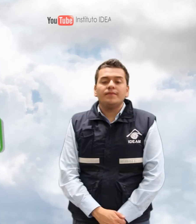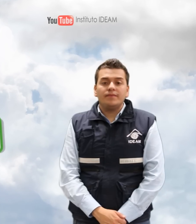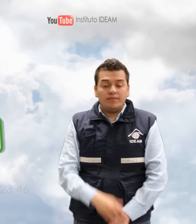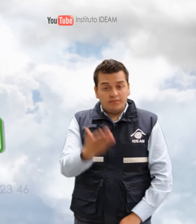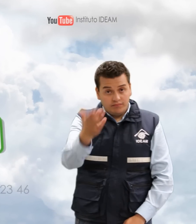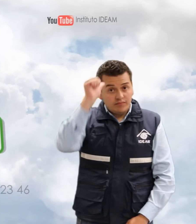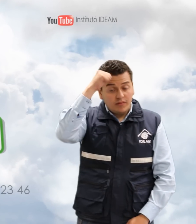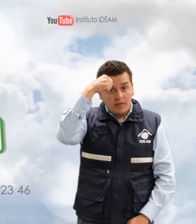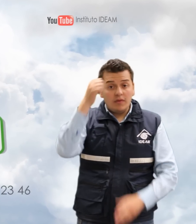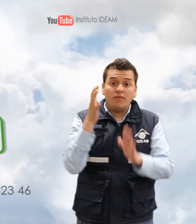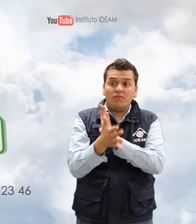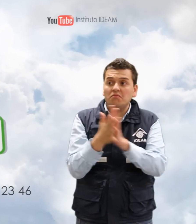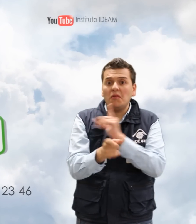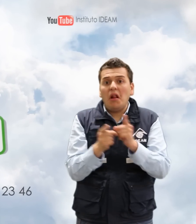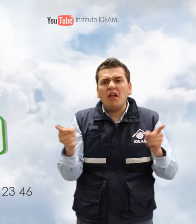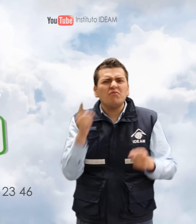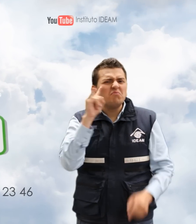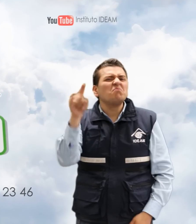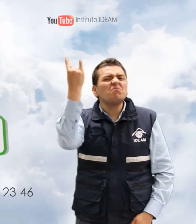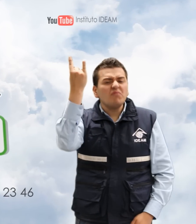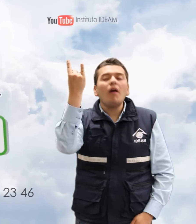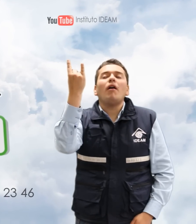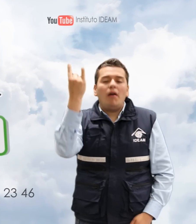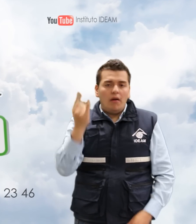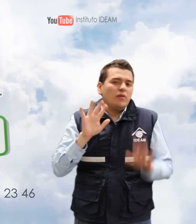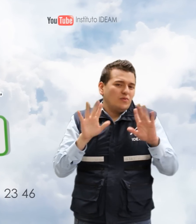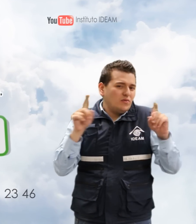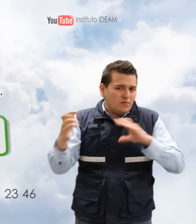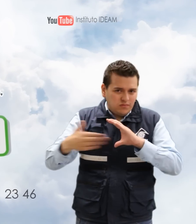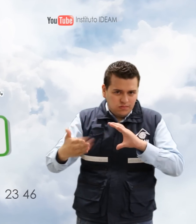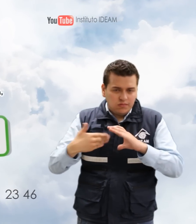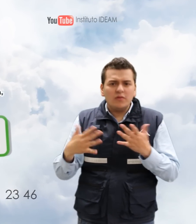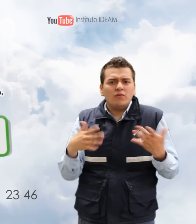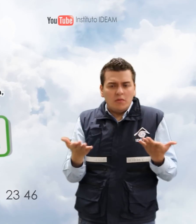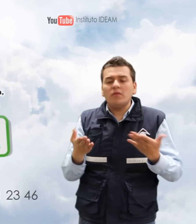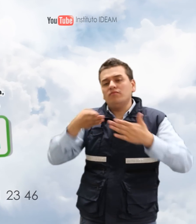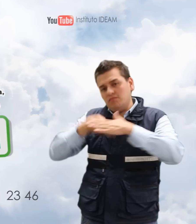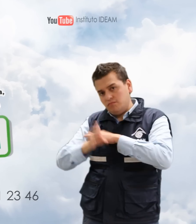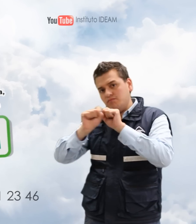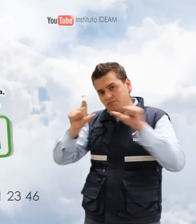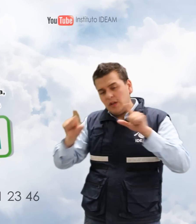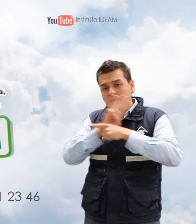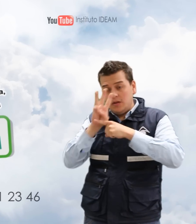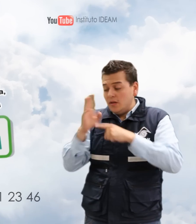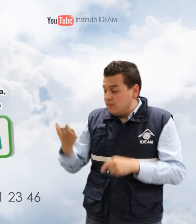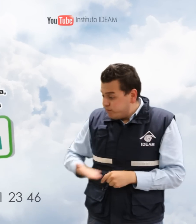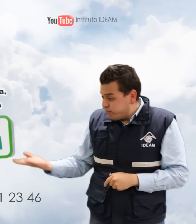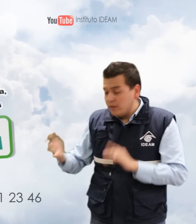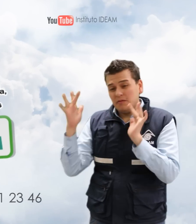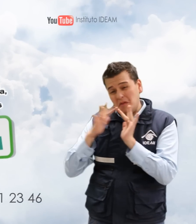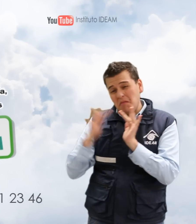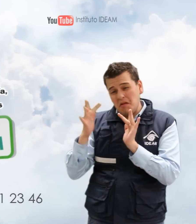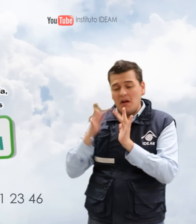Recuerden que para obtener mayor información sobre las condiciones hidrometeológicas pueden consultar la página de internet www